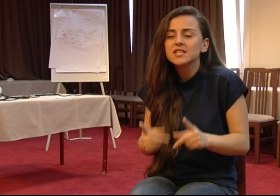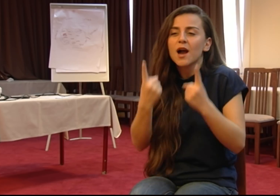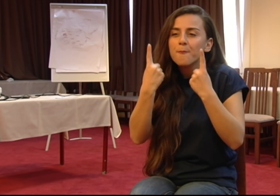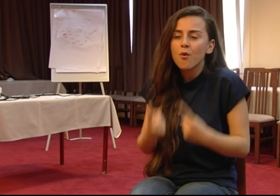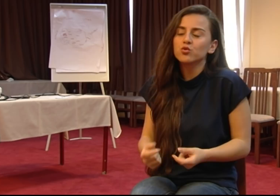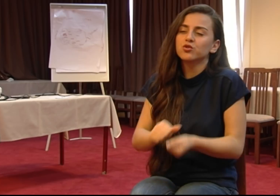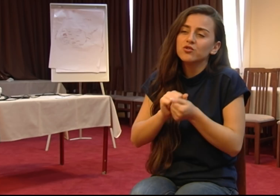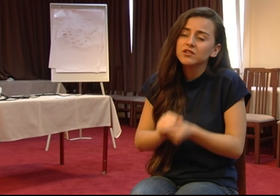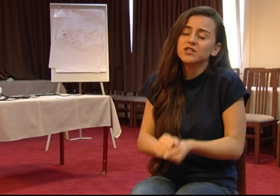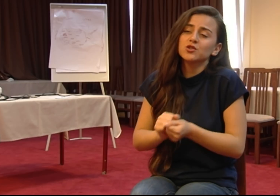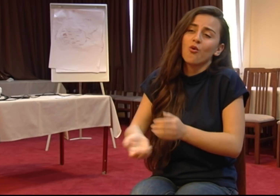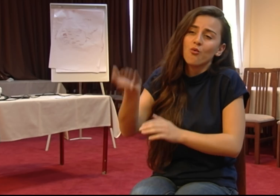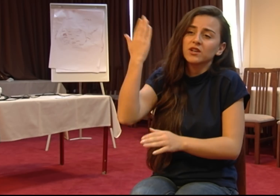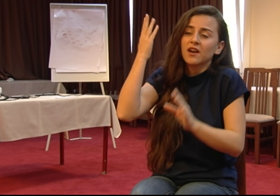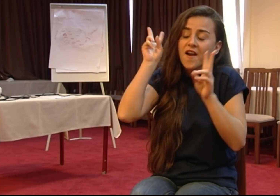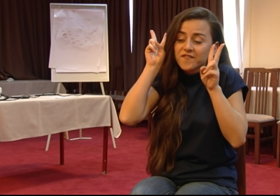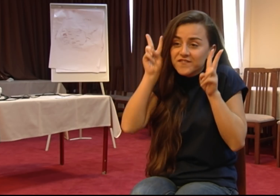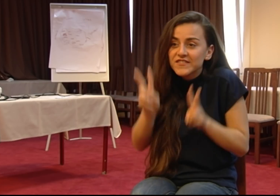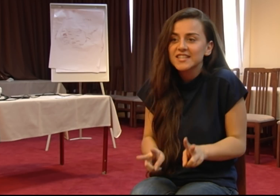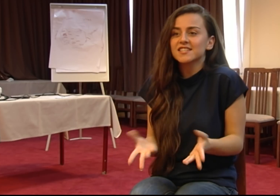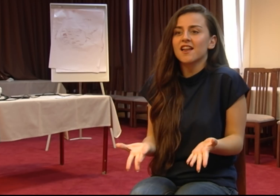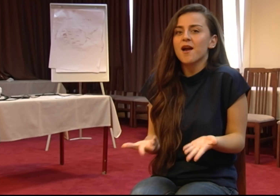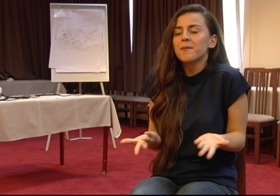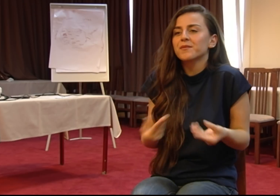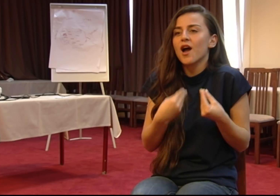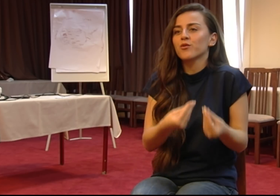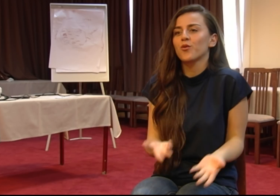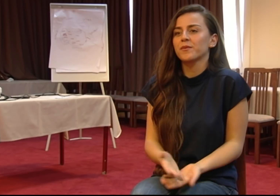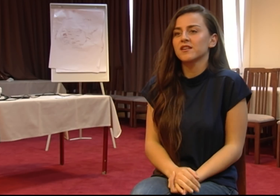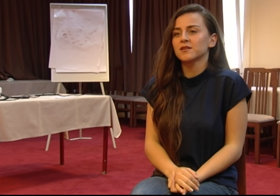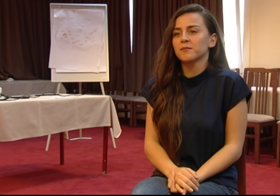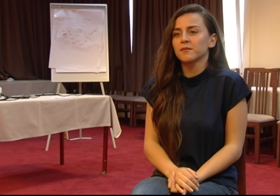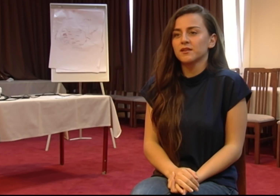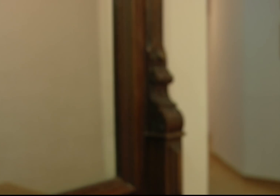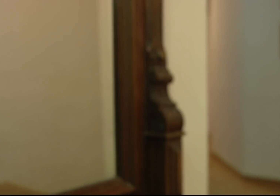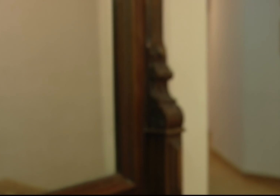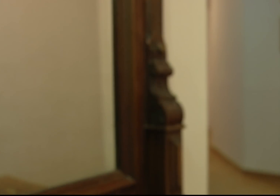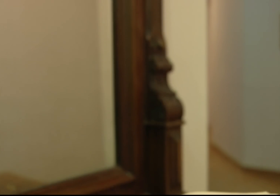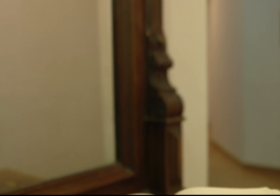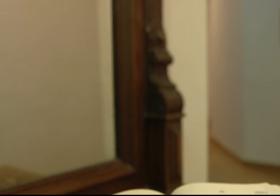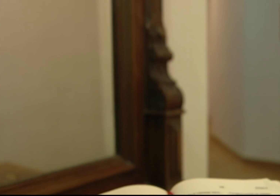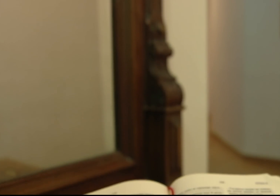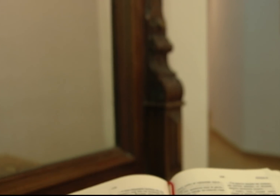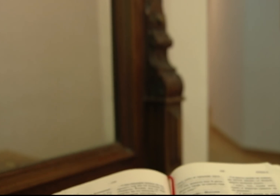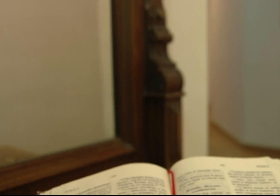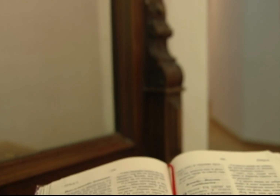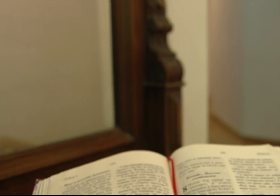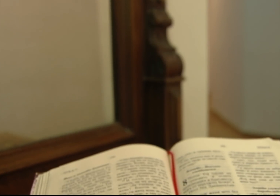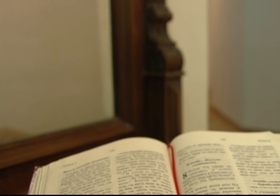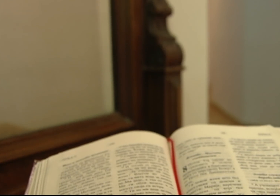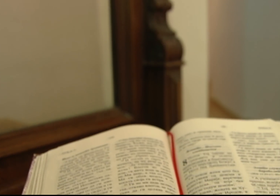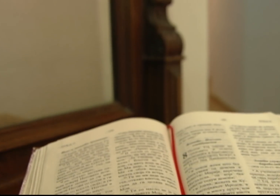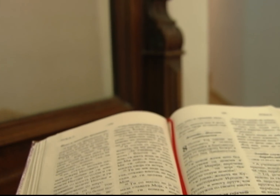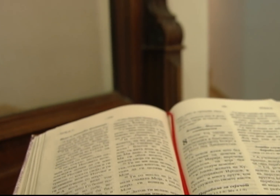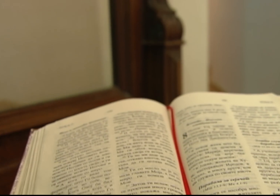Некои се обидуваат и да навредат, и нешто слично е и кај луѓето што слушаат. Некои дури ми велат, што ти тек на ваква работа, ова